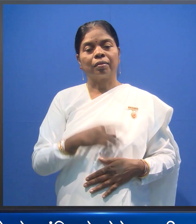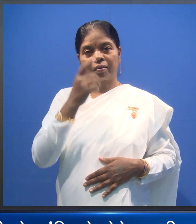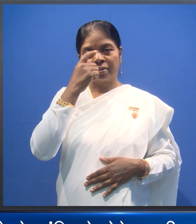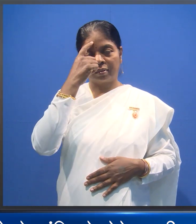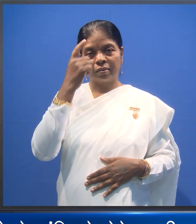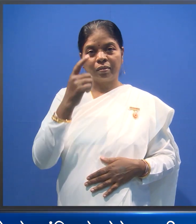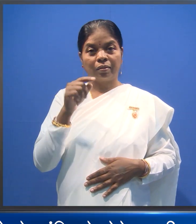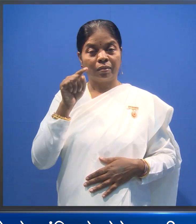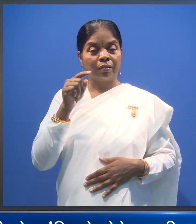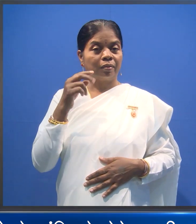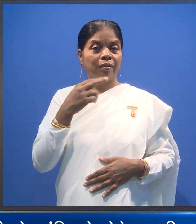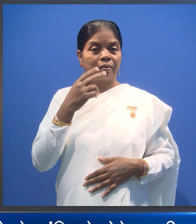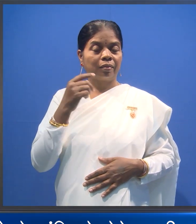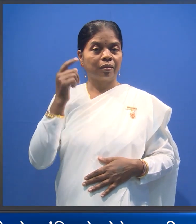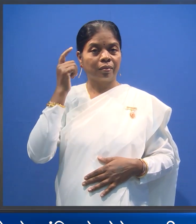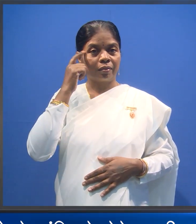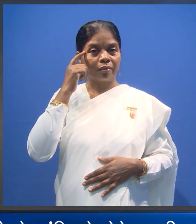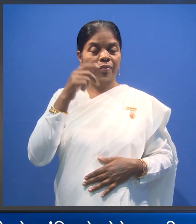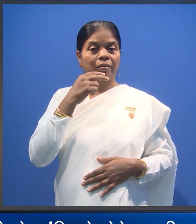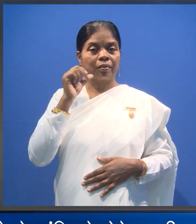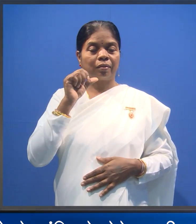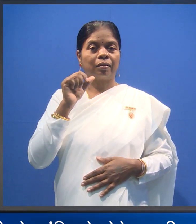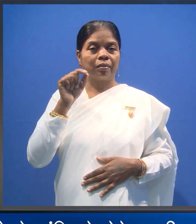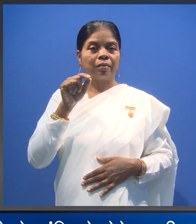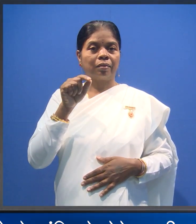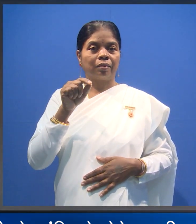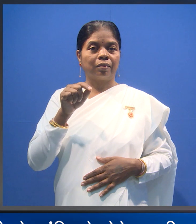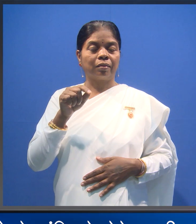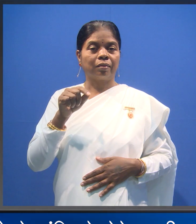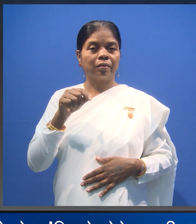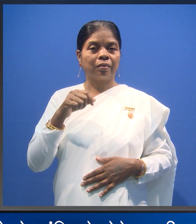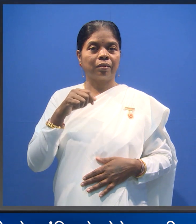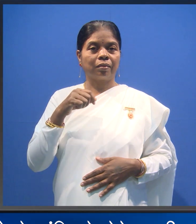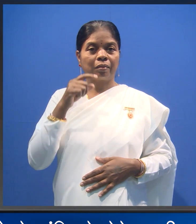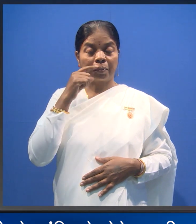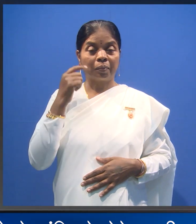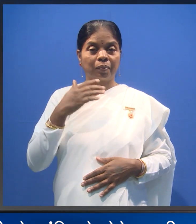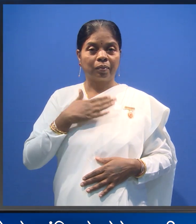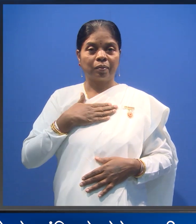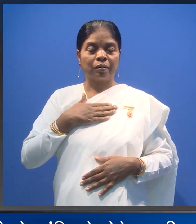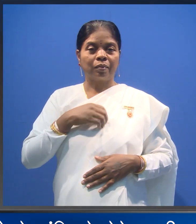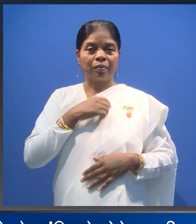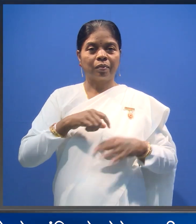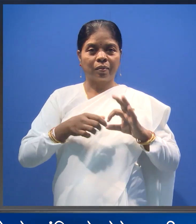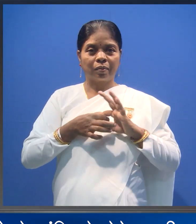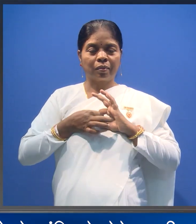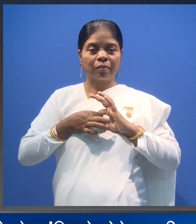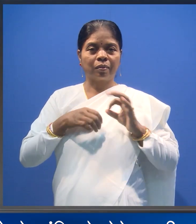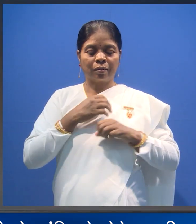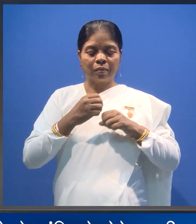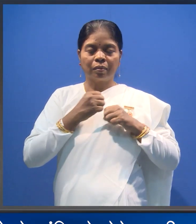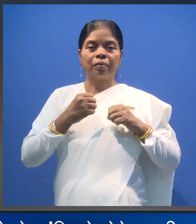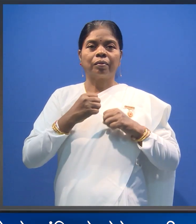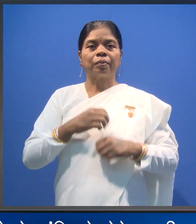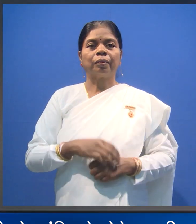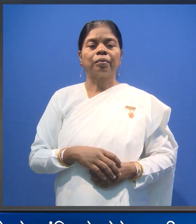आईने जे सांगितले होते त्याची मुलाने मनात पक्की खूणगाठ बांधली.